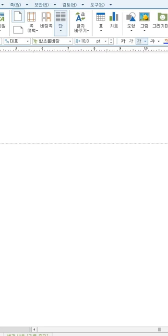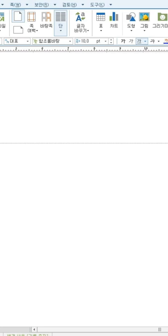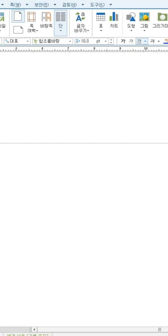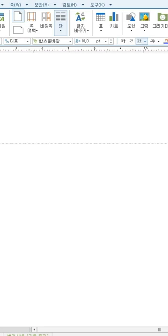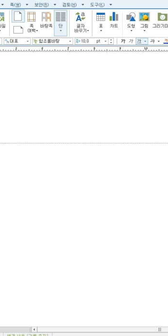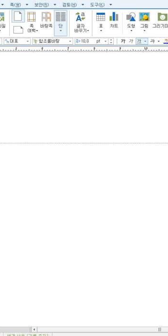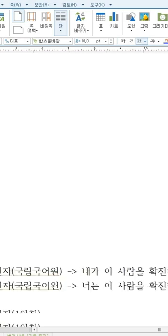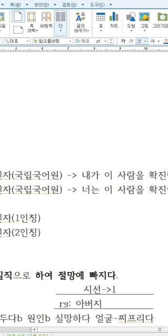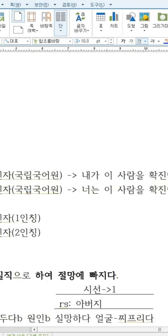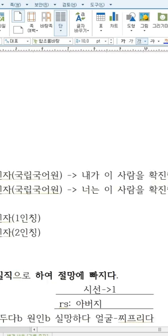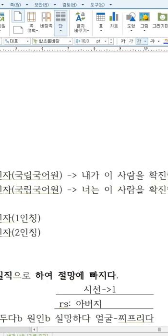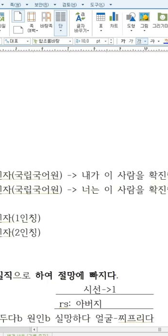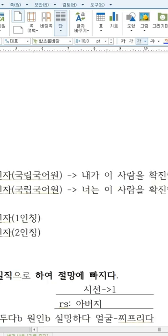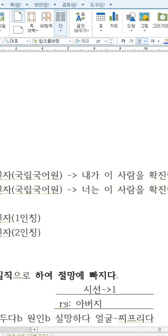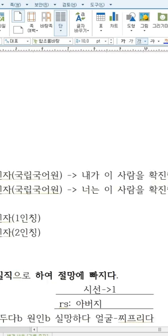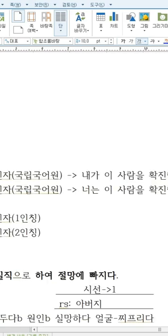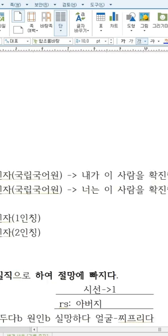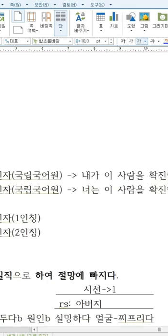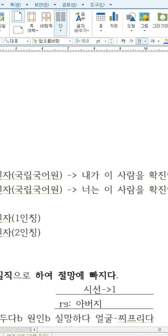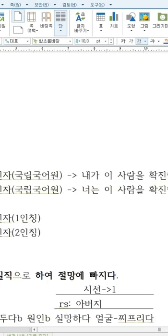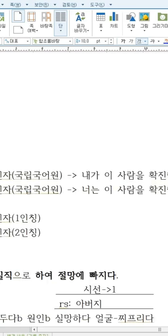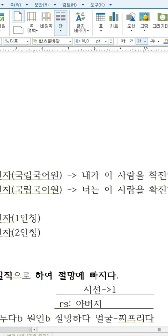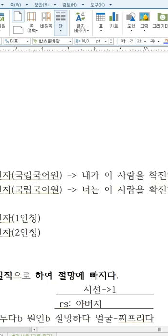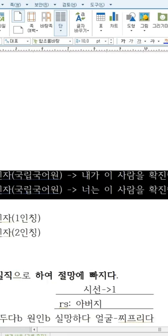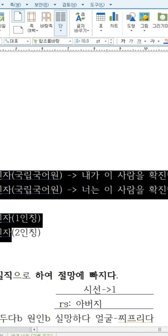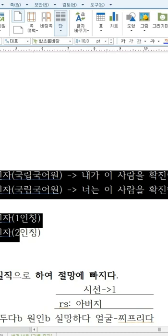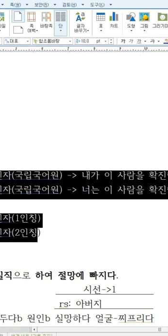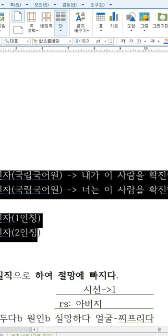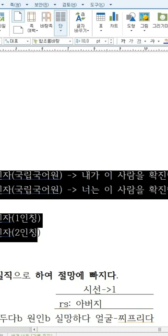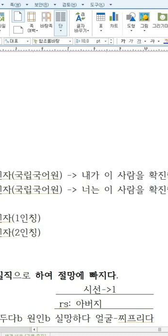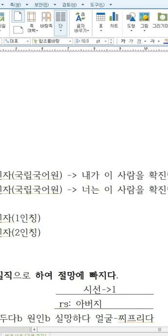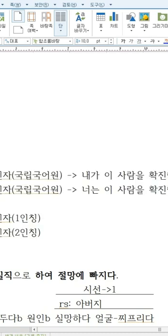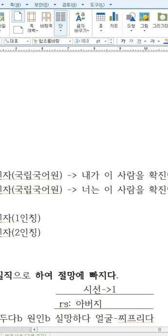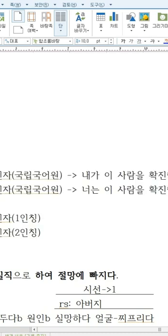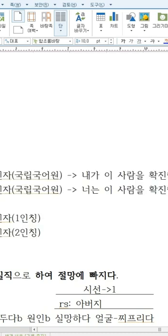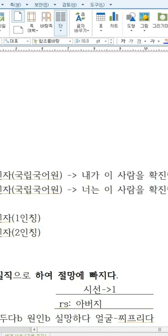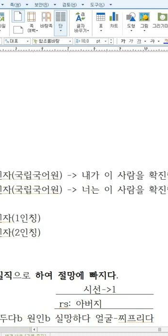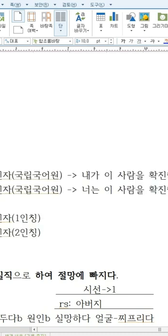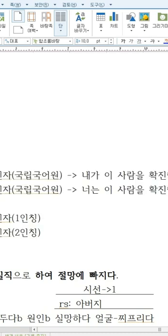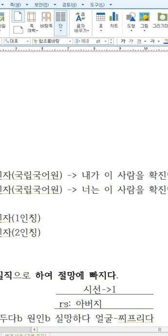이렇게 해야 돼요. 안 그러면은 이거 오류가 발생해요. 이게